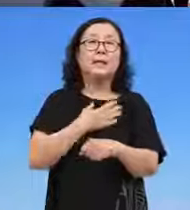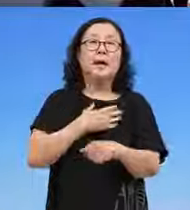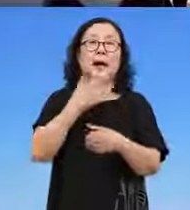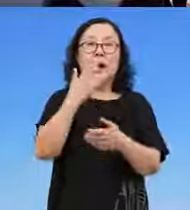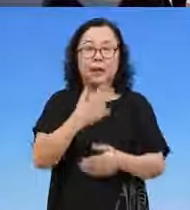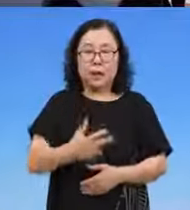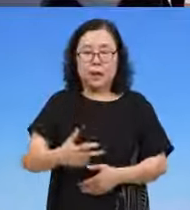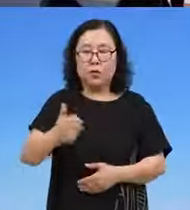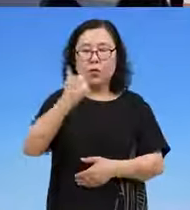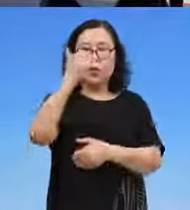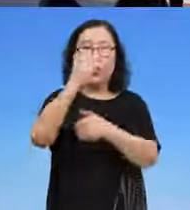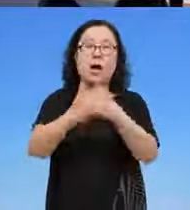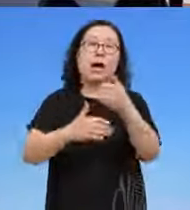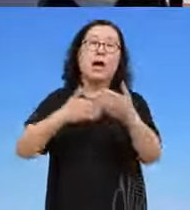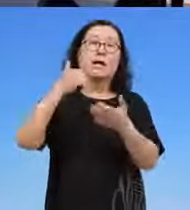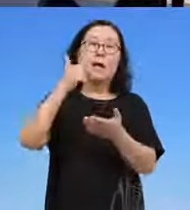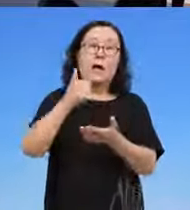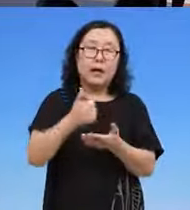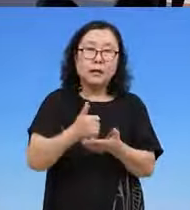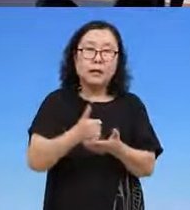신실하신 나의 주 하나님은